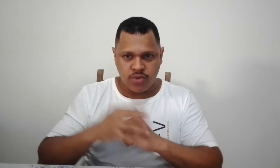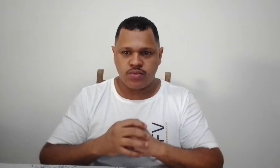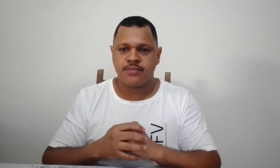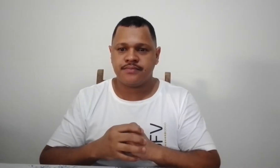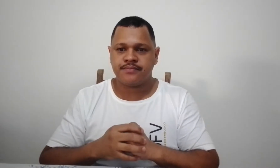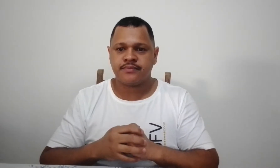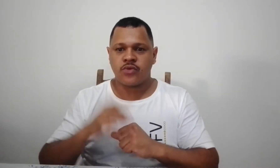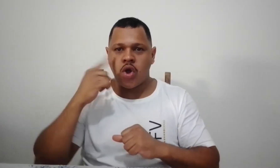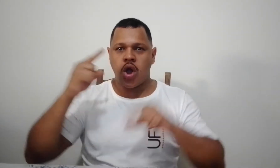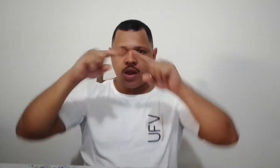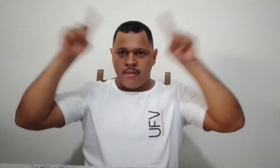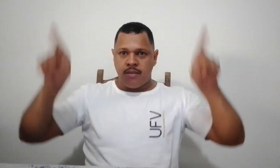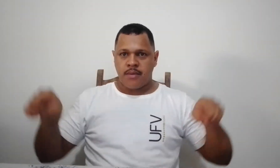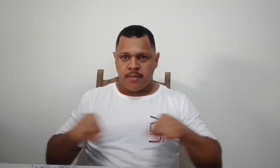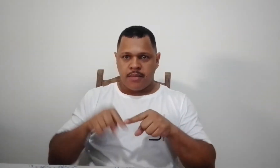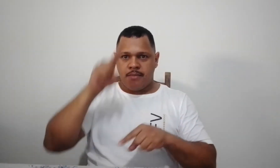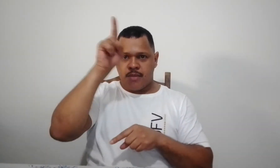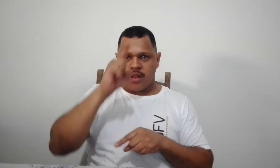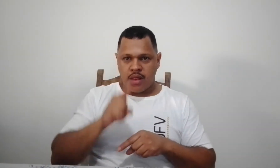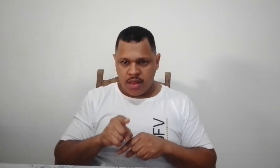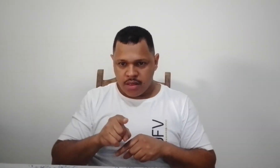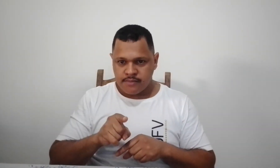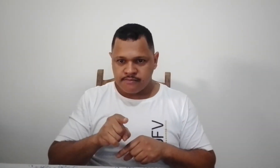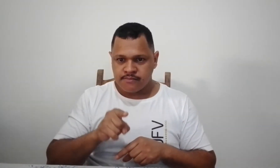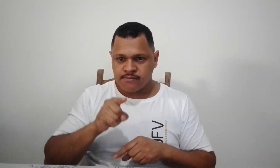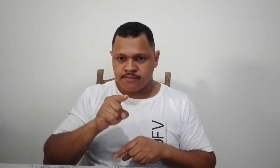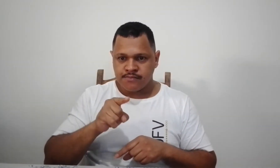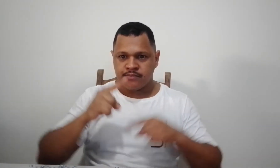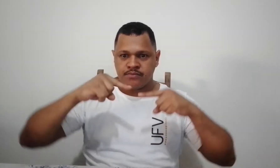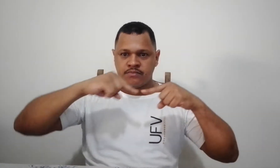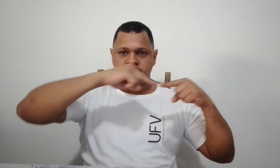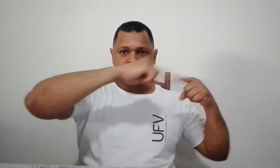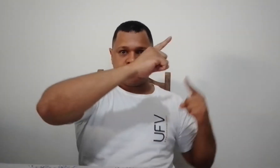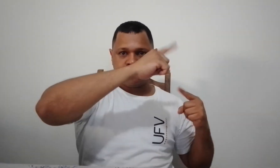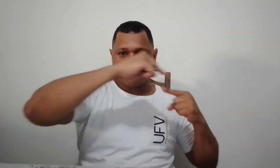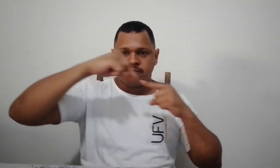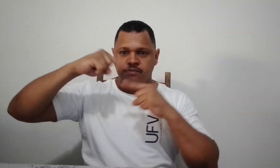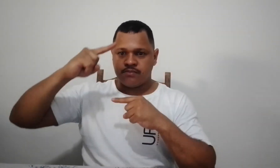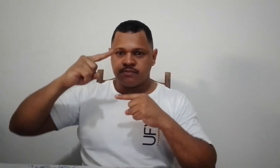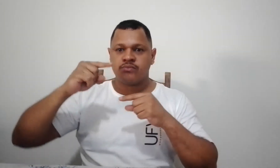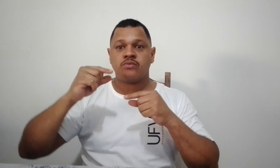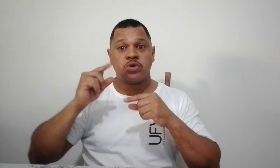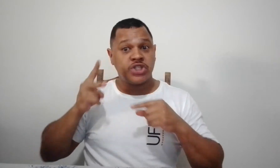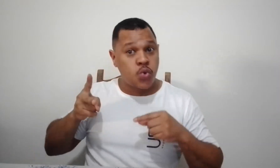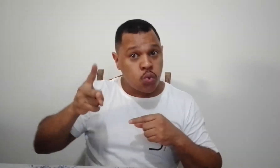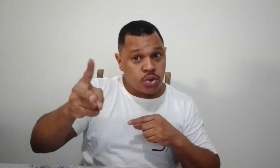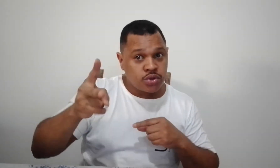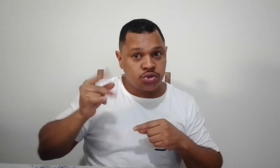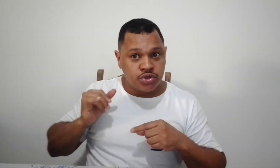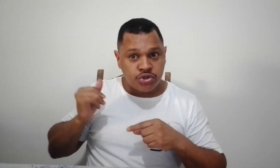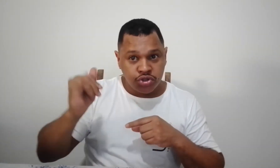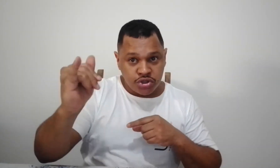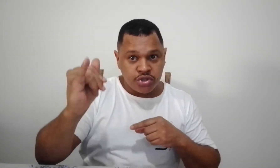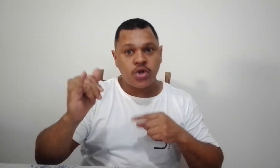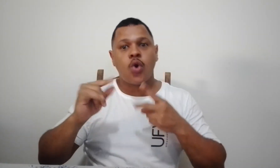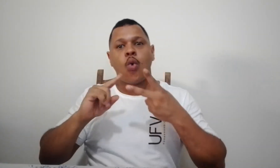sendo alimentado ou por uma fonte de tensão contínua ou uma fonte de tensão alternada, se a gente considerar que a chavinha S1